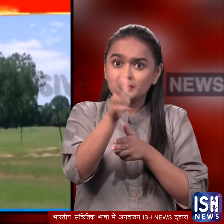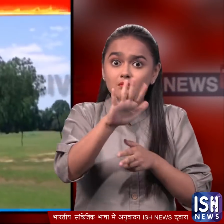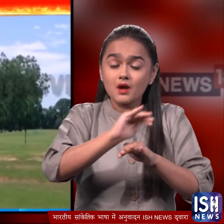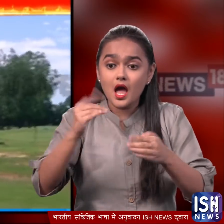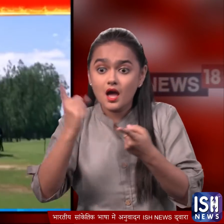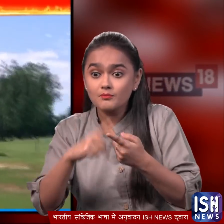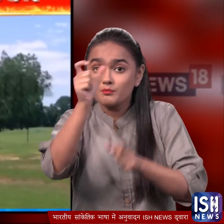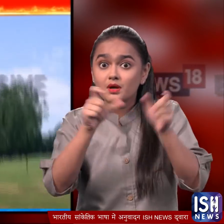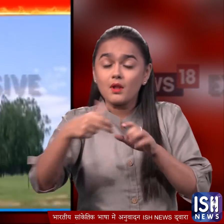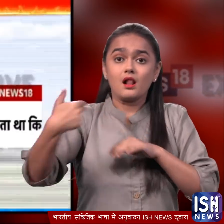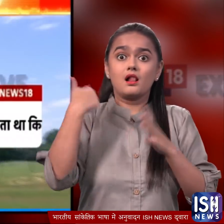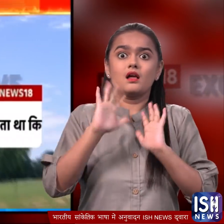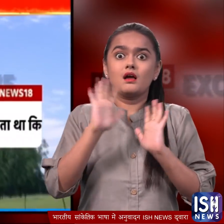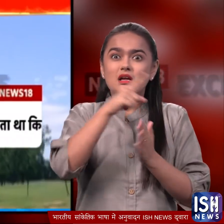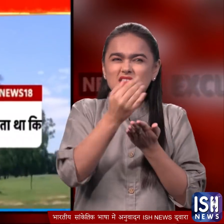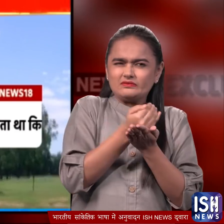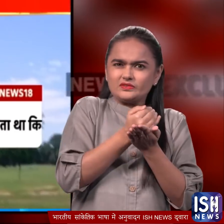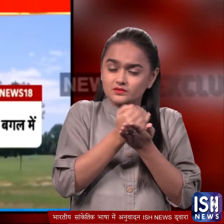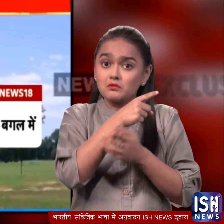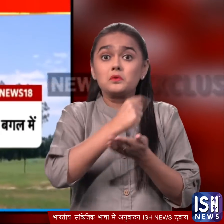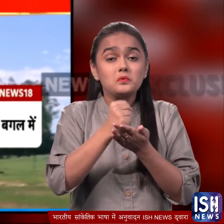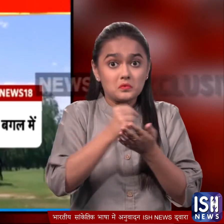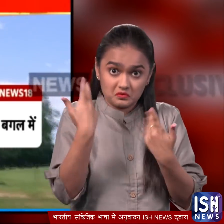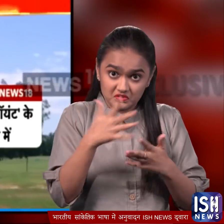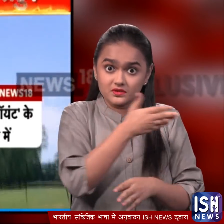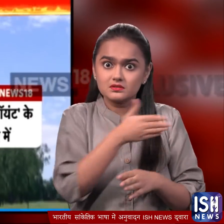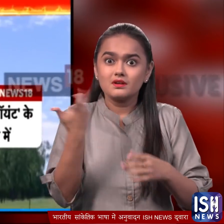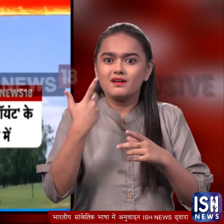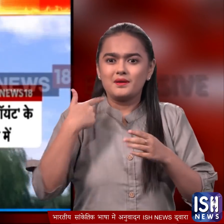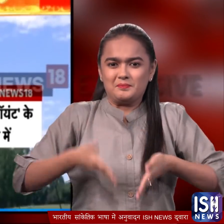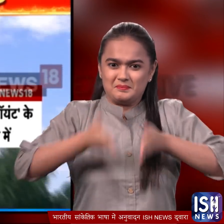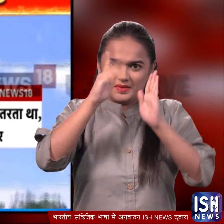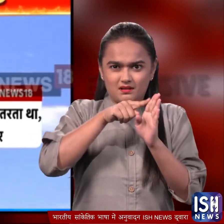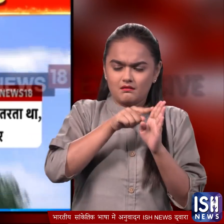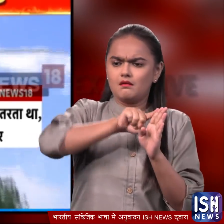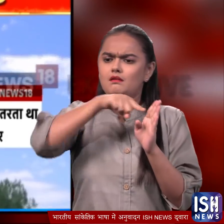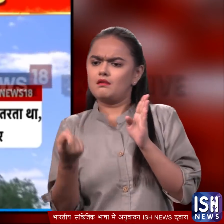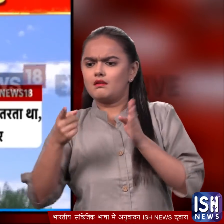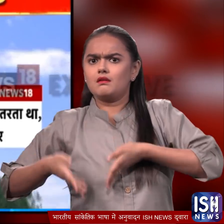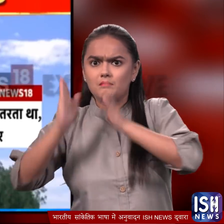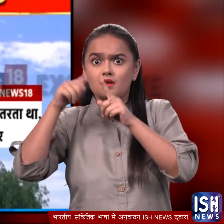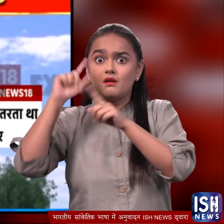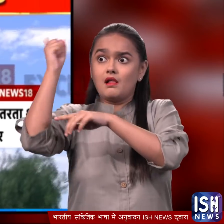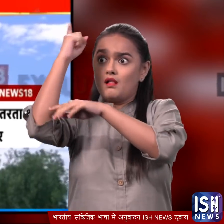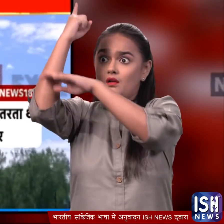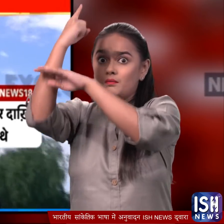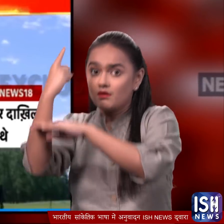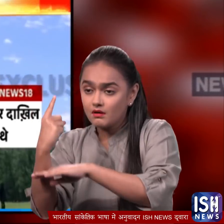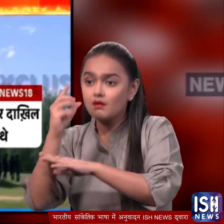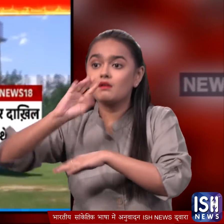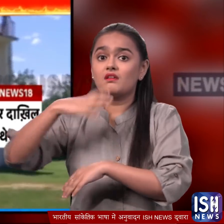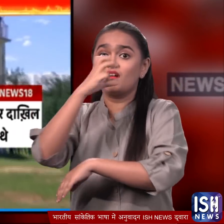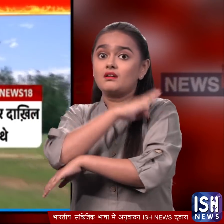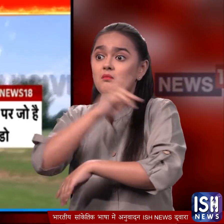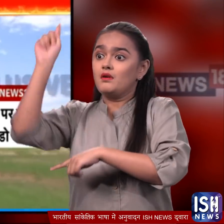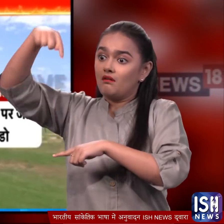उन्हें सही सलामत छुड़ाया जा सके। पहले ऐसे होता था कि बिल्डिंग के बगल में, टारगेट पॉइंट के बगल में हेलीकॉप्टर उड़ता था, फिर कमांडो